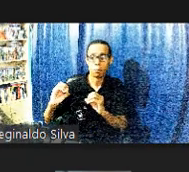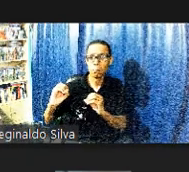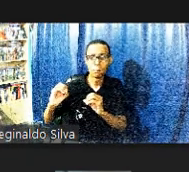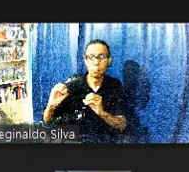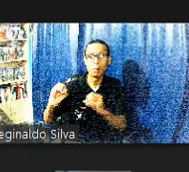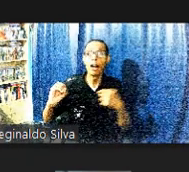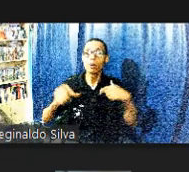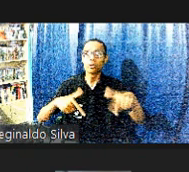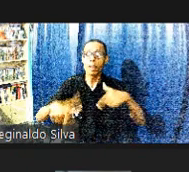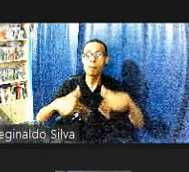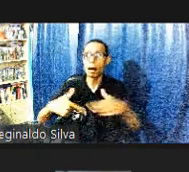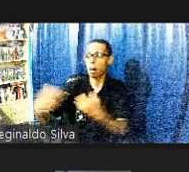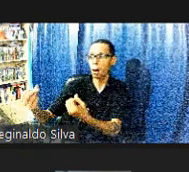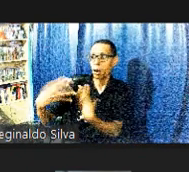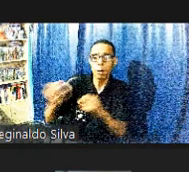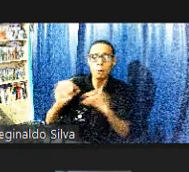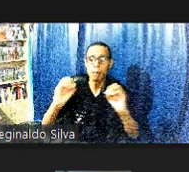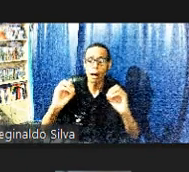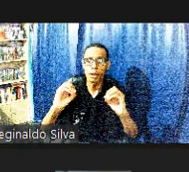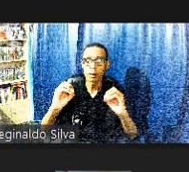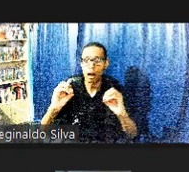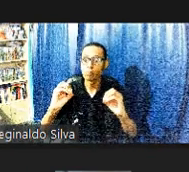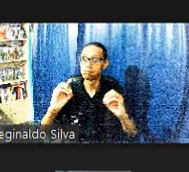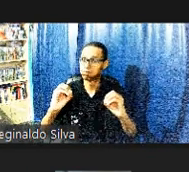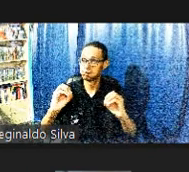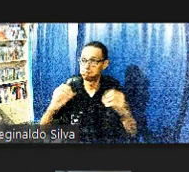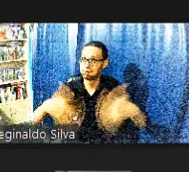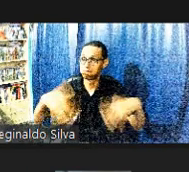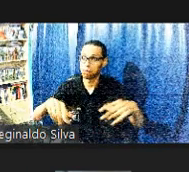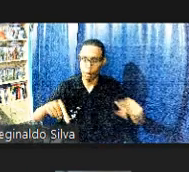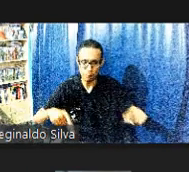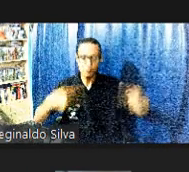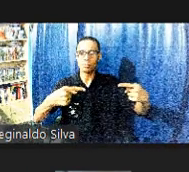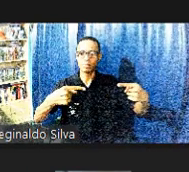um desafio assim que os professores que tinham